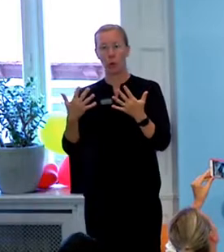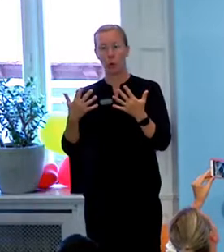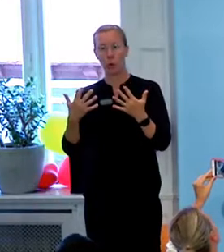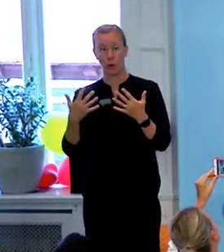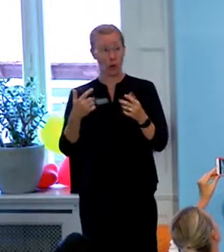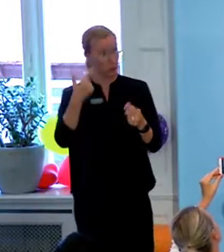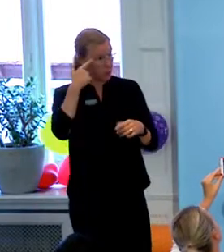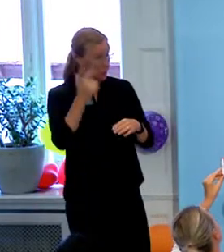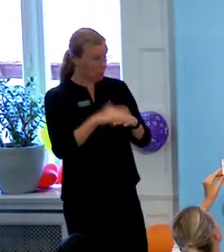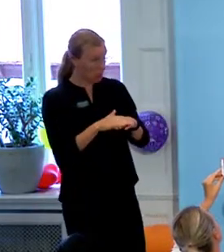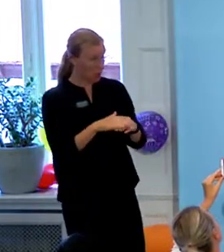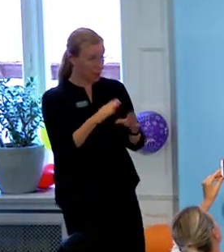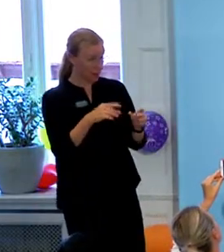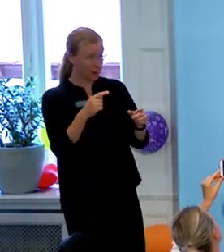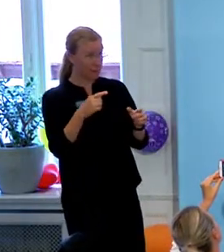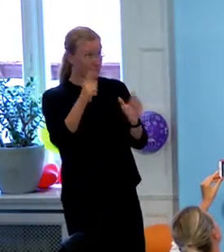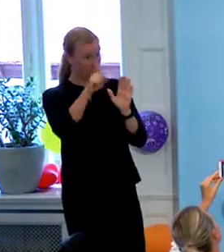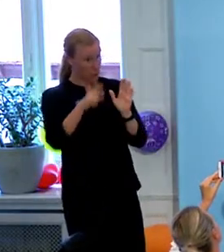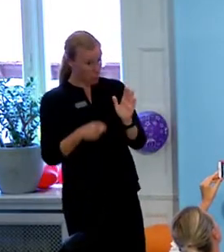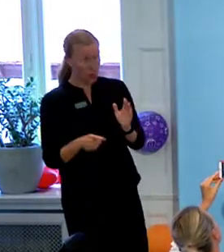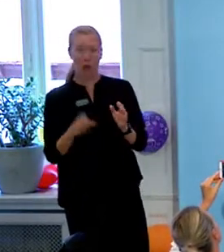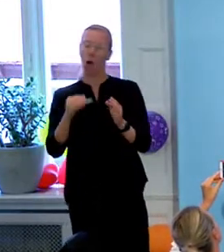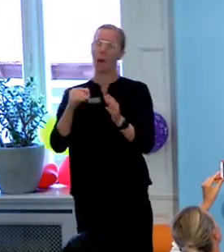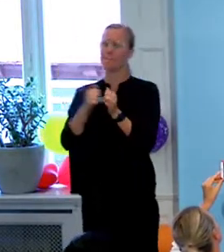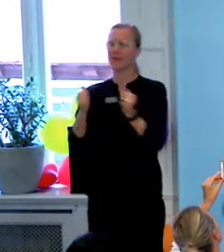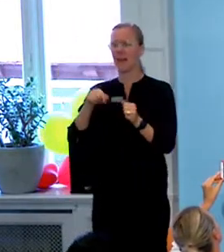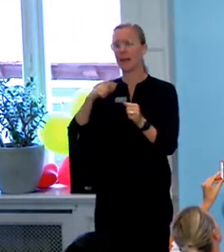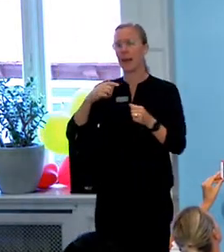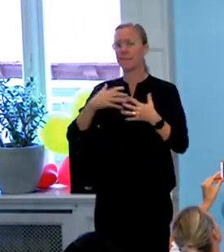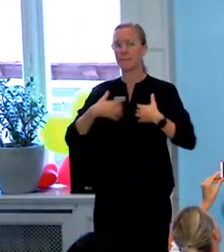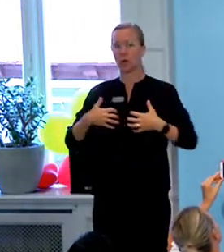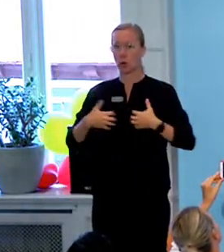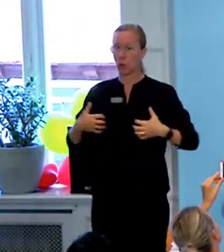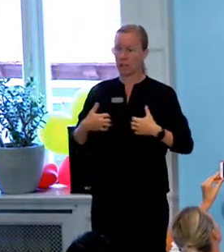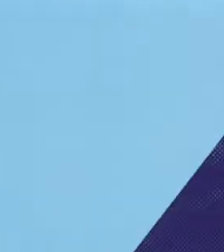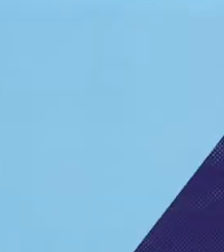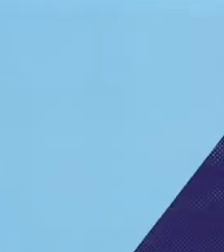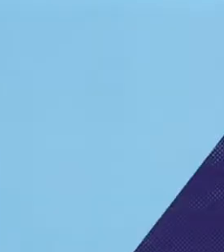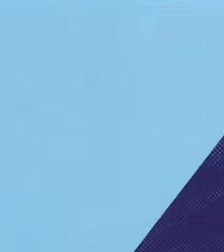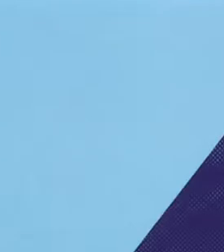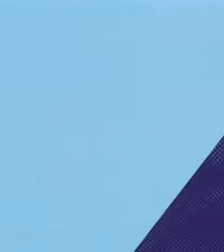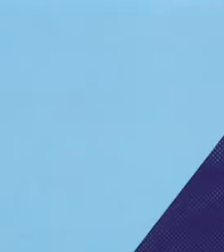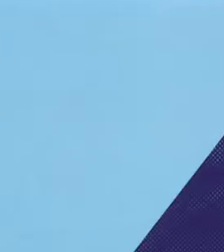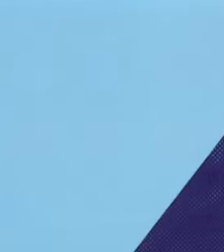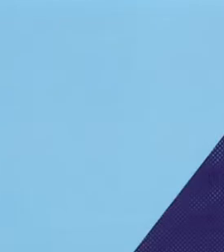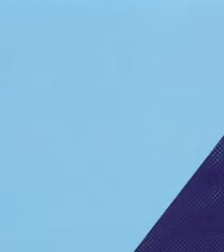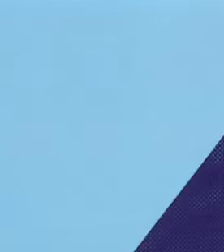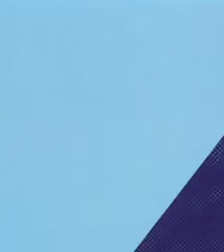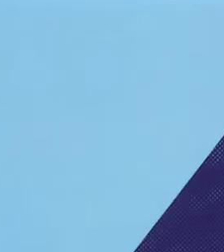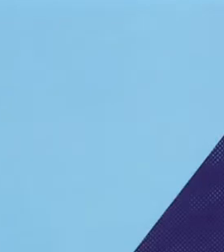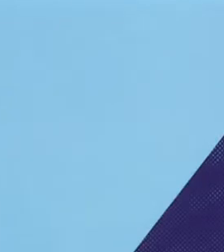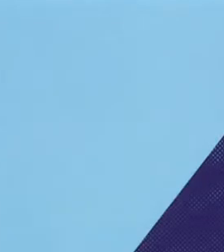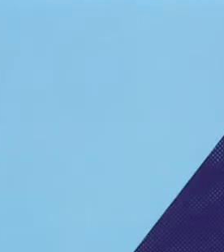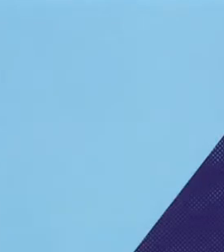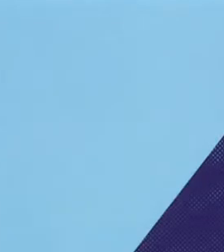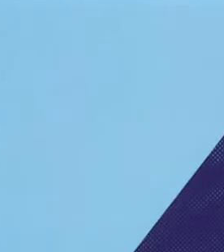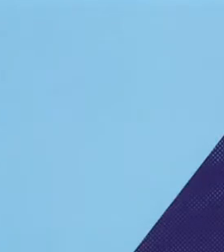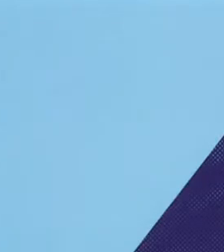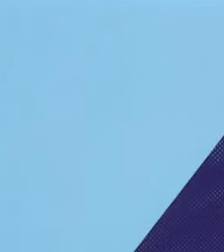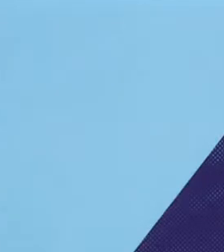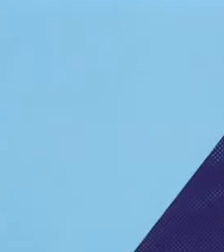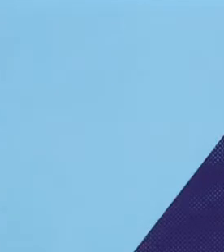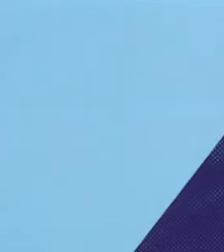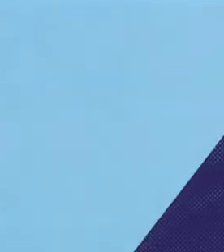männens villkor, eller hur? Ja, därför den är patriarkal, men ja. De biologiska utövarna av en patriarkal kultur behöver inte nödvändigtvis vara personer